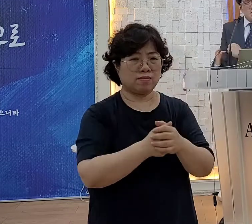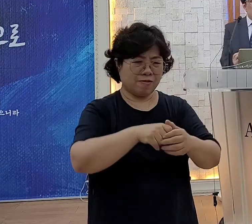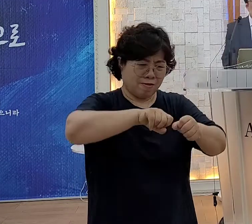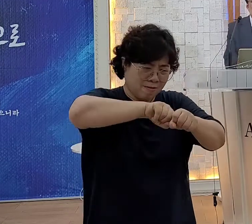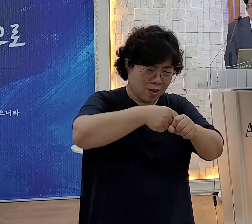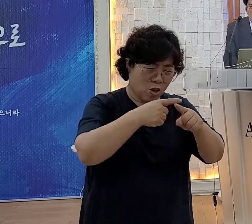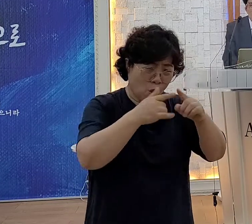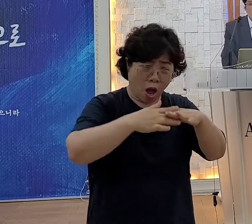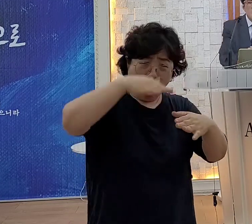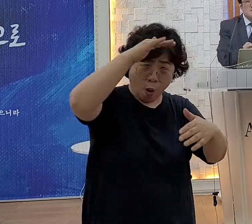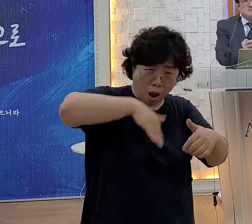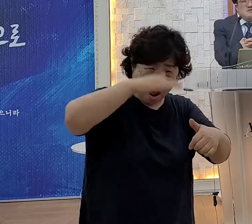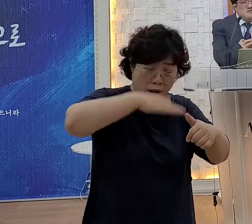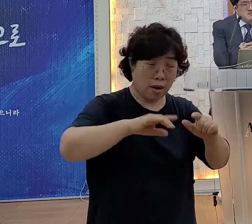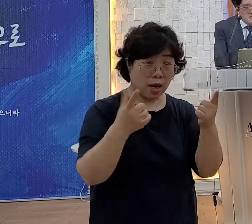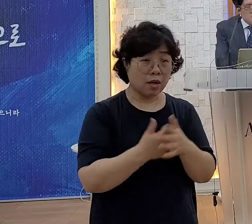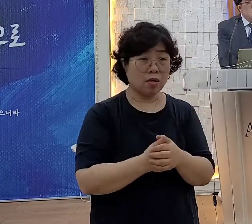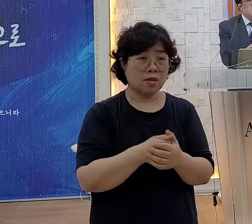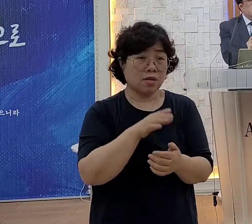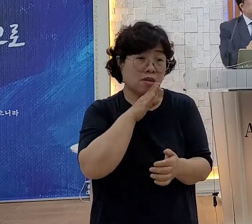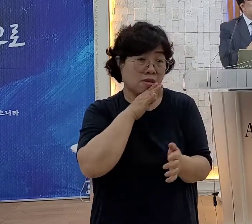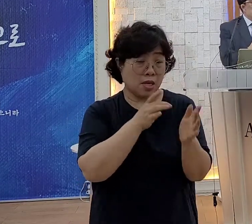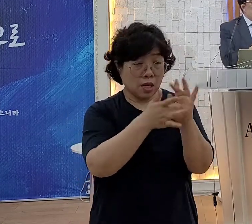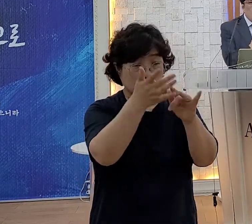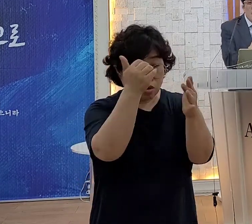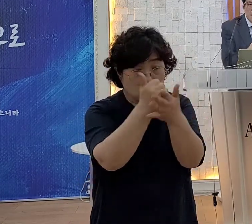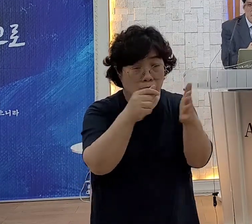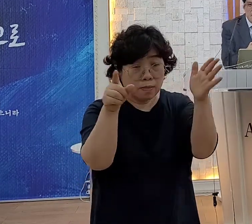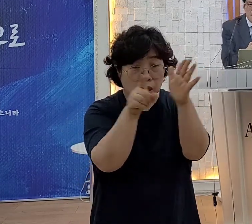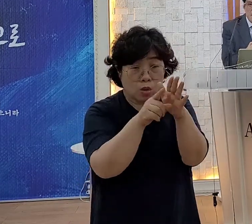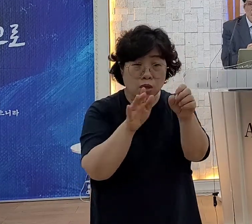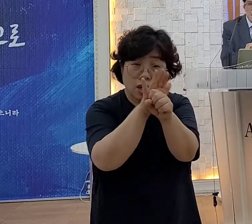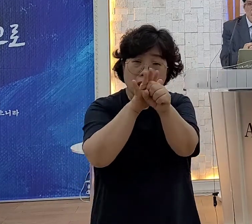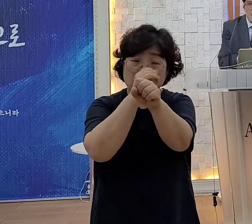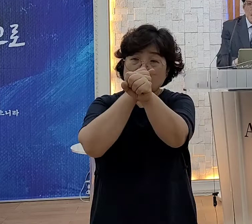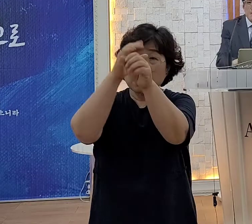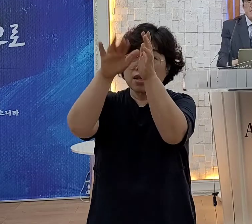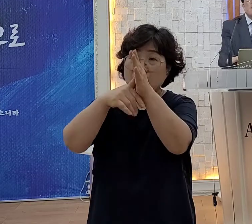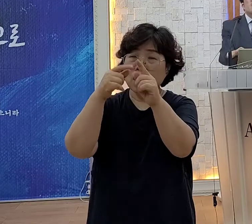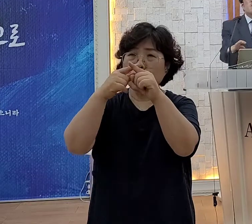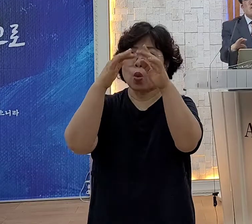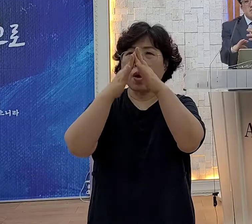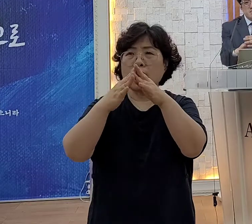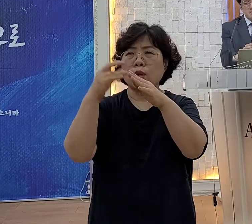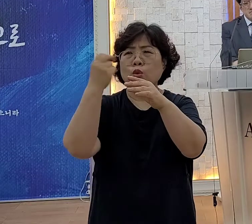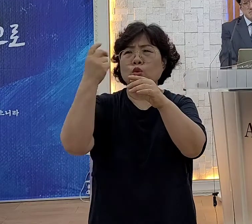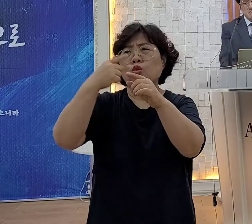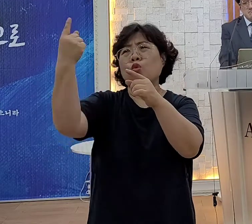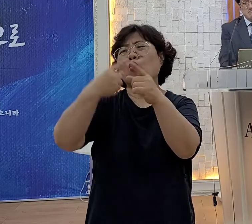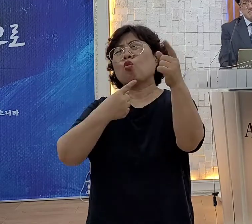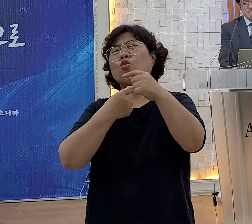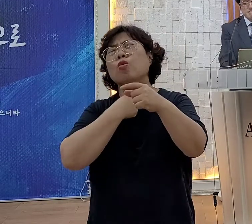교회 나오세요가 아니고 진짜 예수를 믿으면 사랑하면요 이렇게 사람이 바뀌게 됩니다.